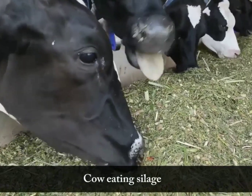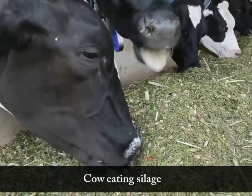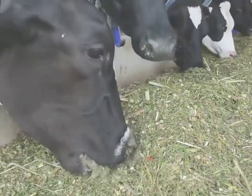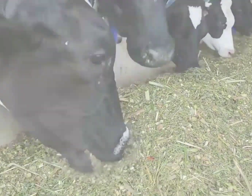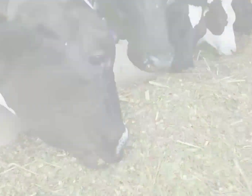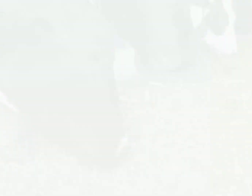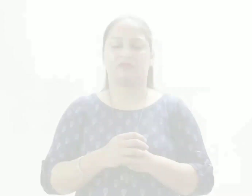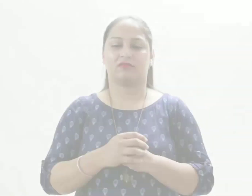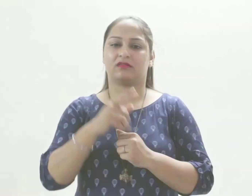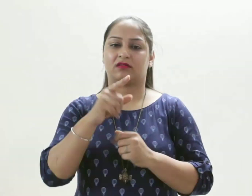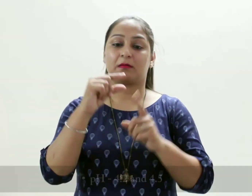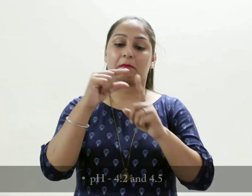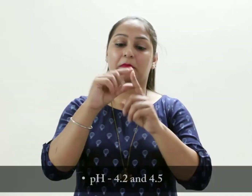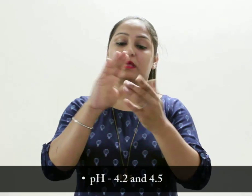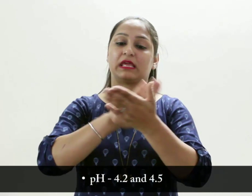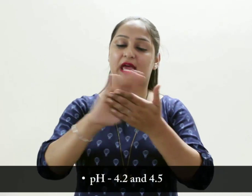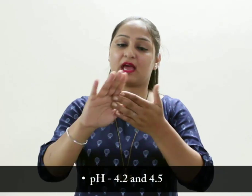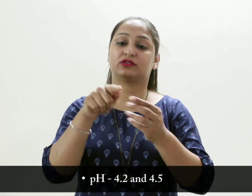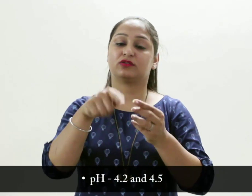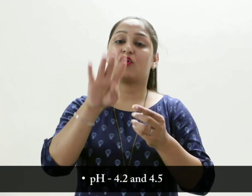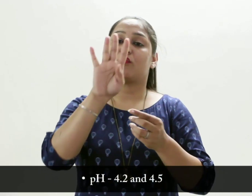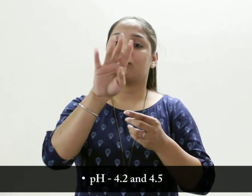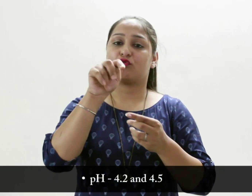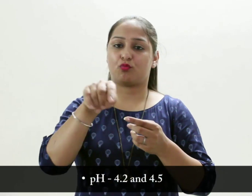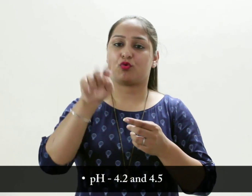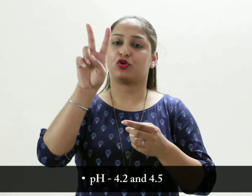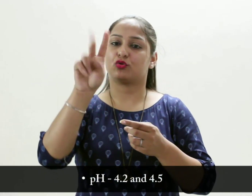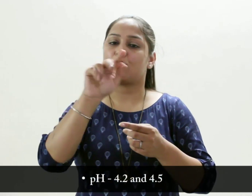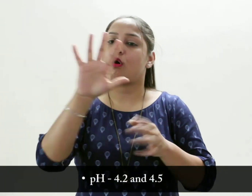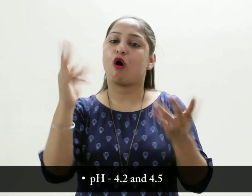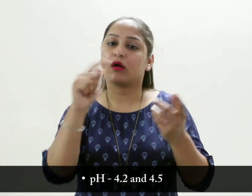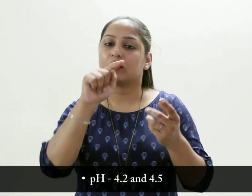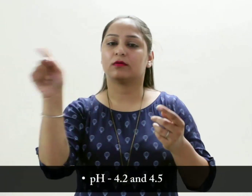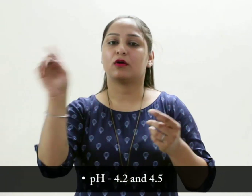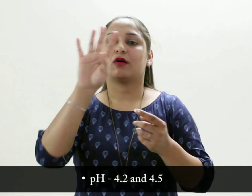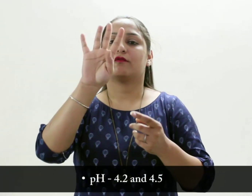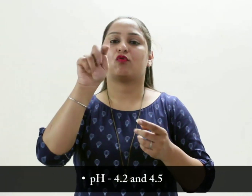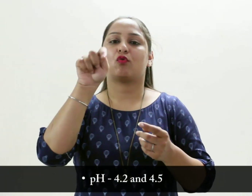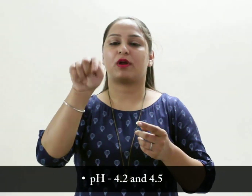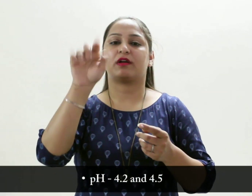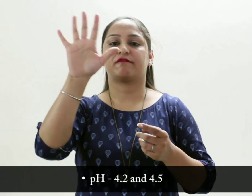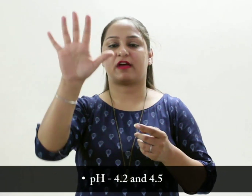घास खाने वाली गाय। पीएच 4.2 और 4.5।